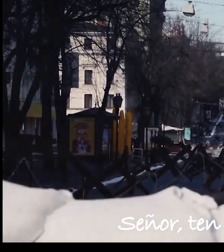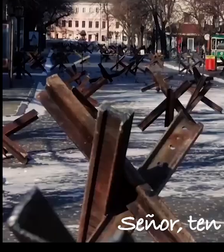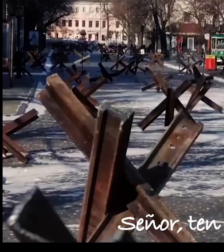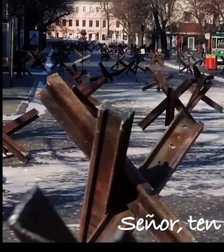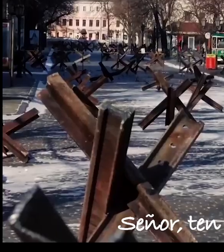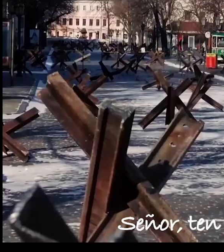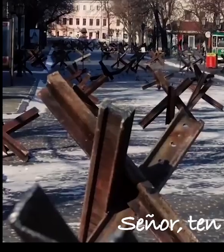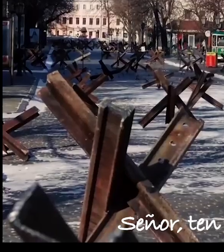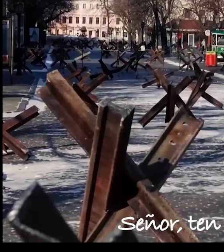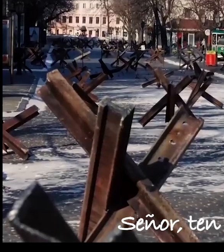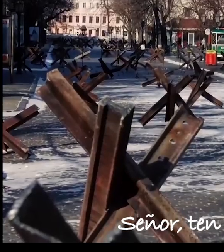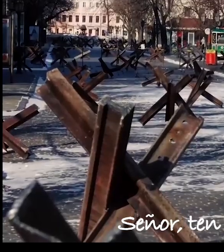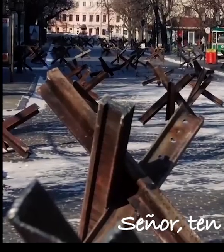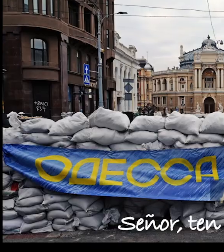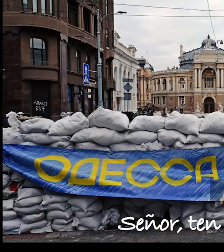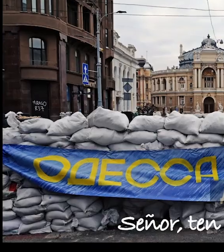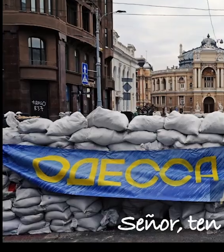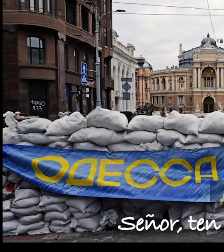a mí